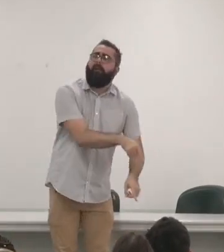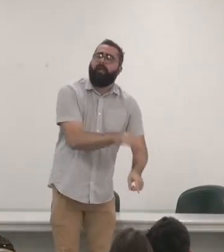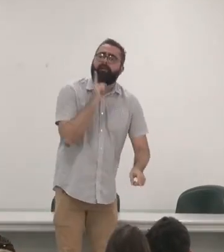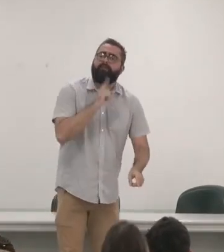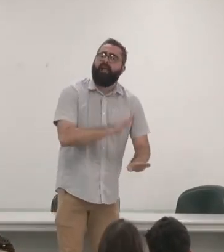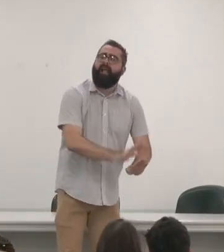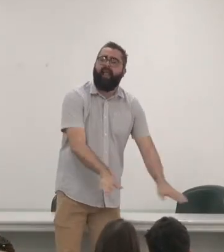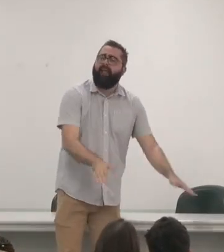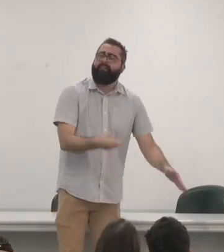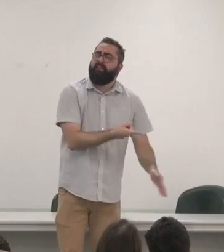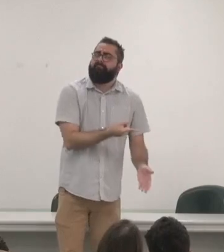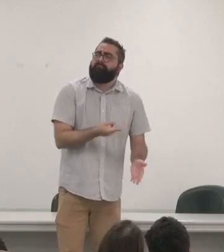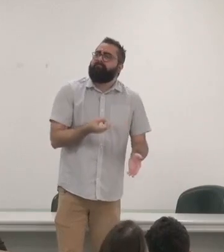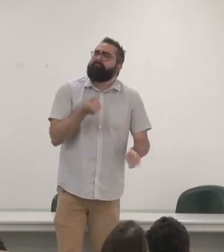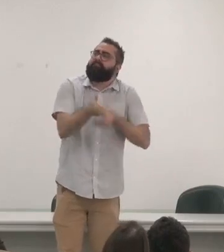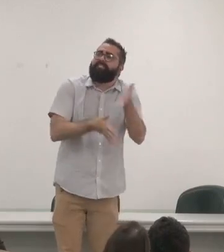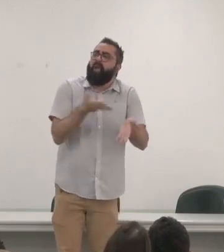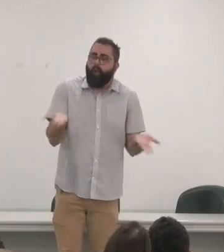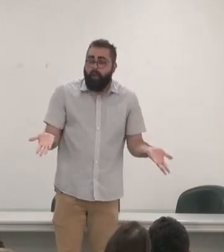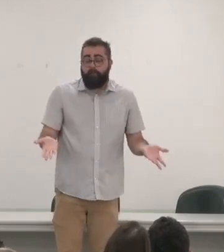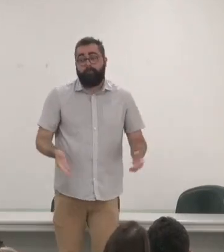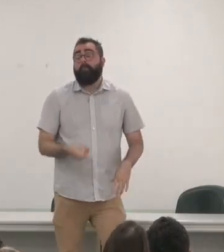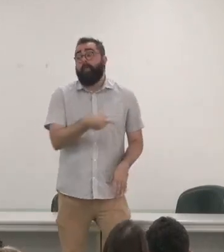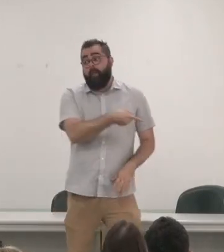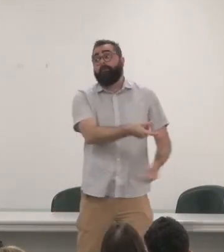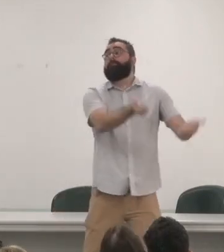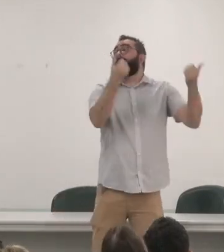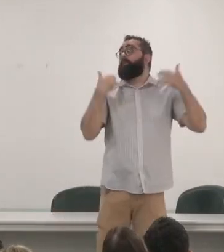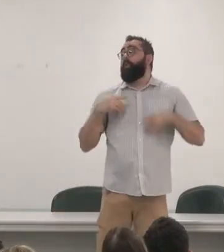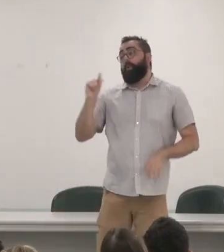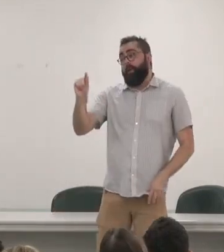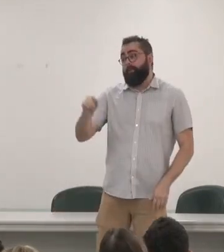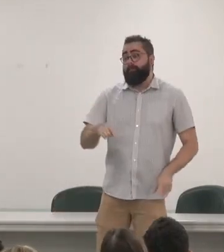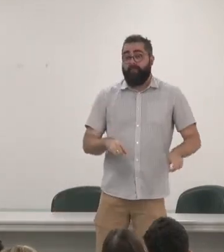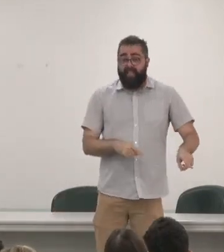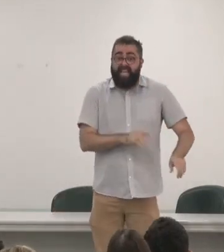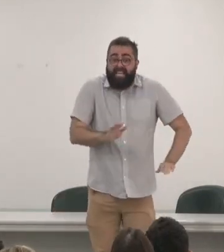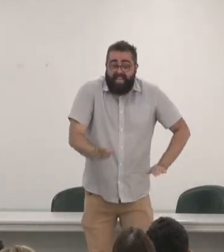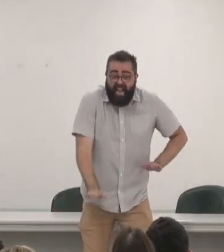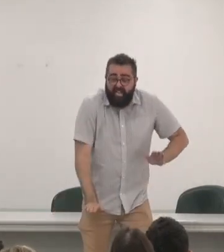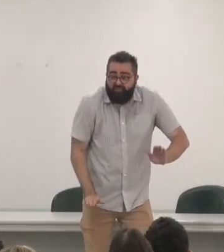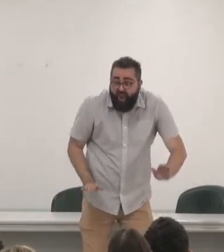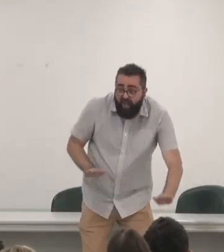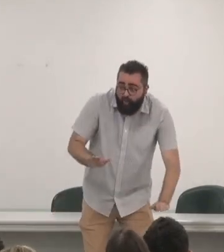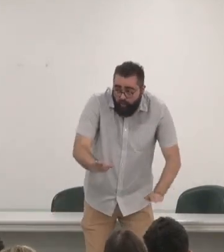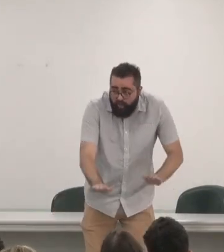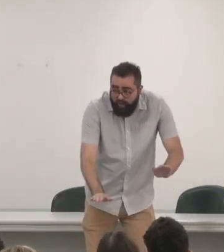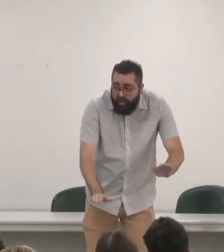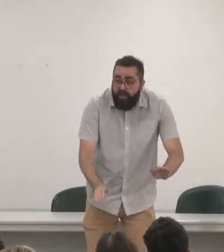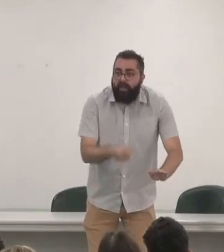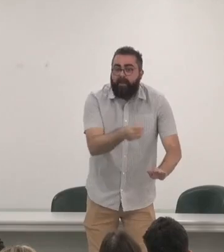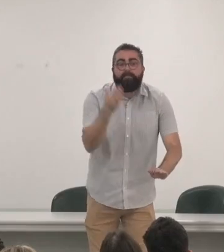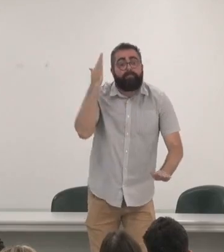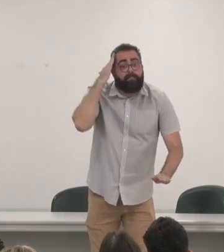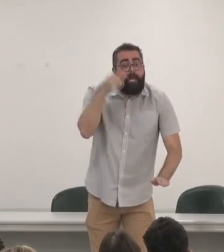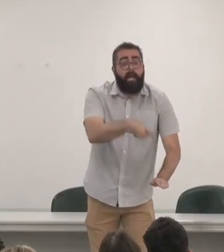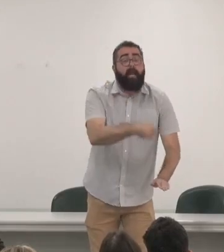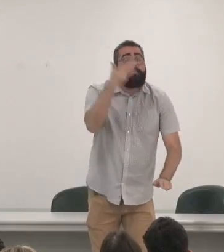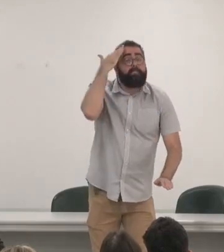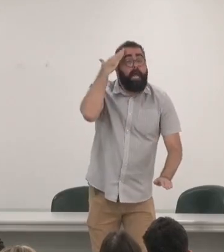gente perguntou para eles, essas crianças surdas, elas sinalizaram o que pela primeira vez? E aí eles disseram que enquanto